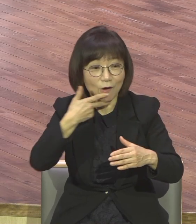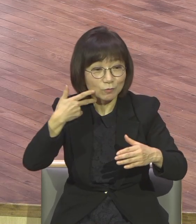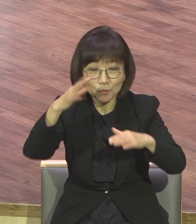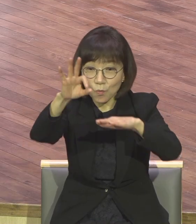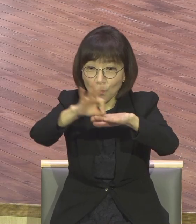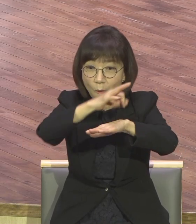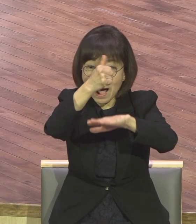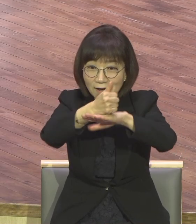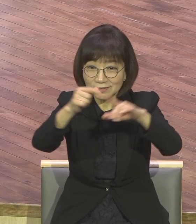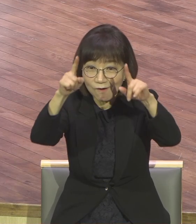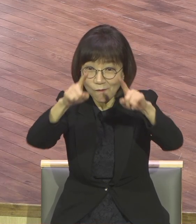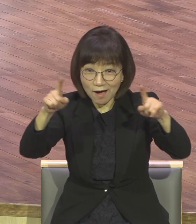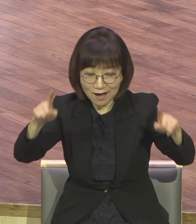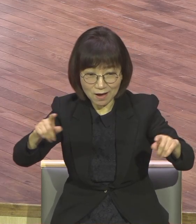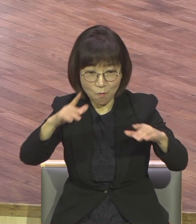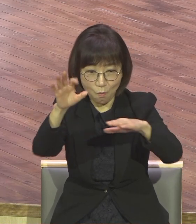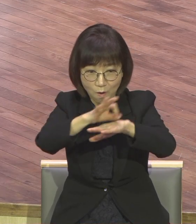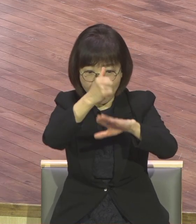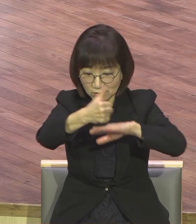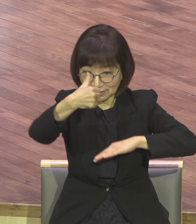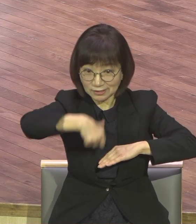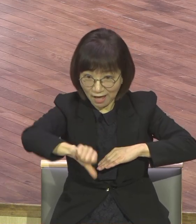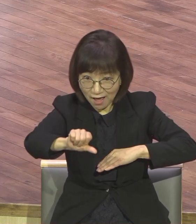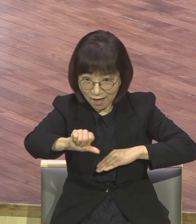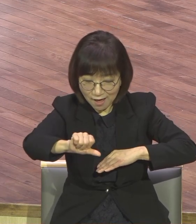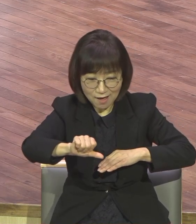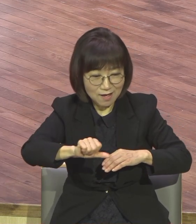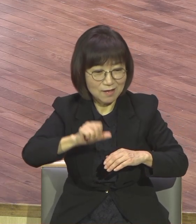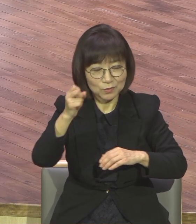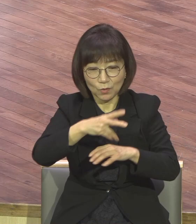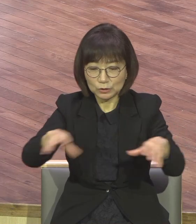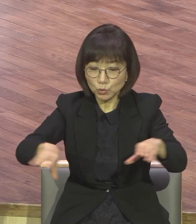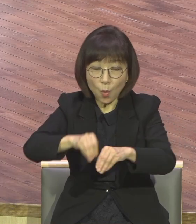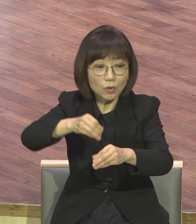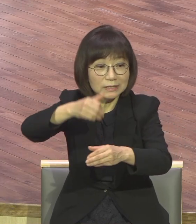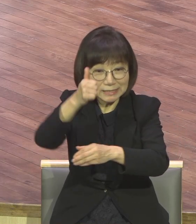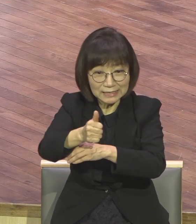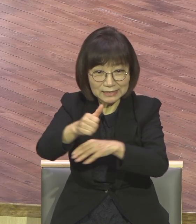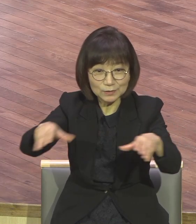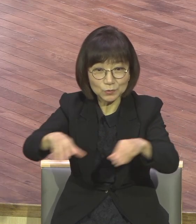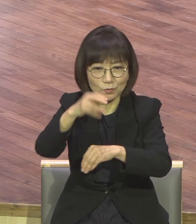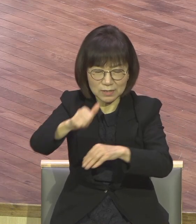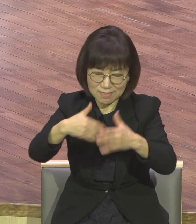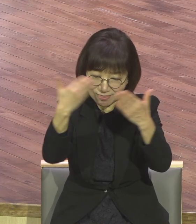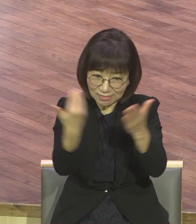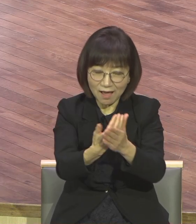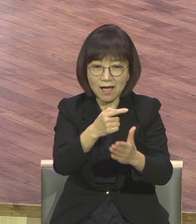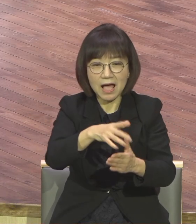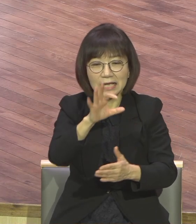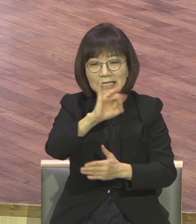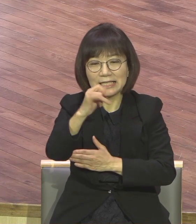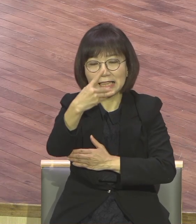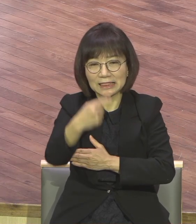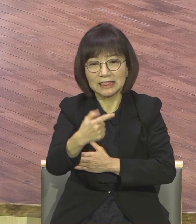학교를 다니고 보리스 존슨 현재 영국 총리도 이 학교 출신이.